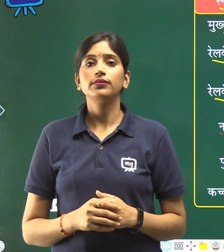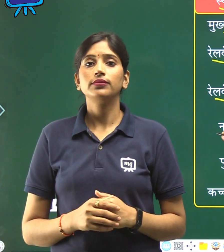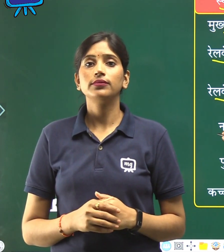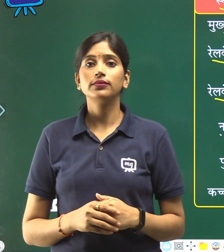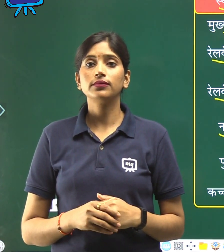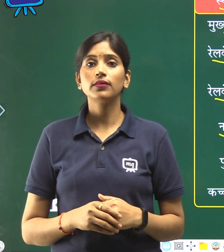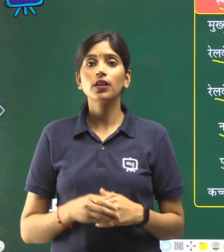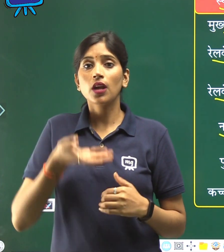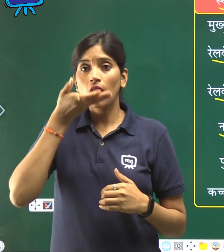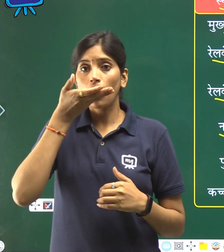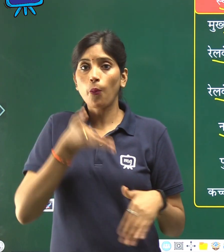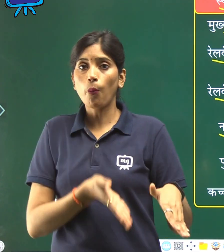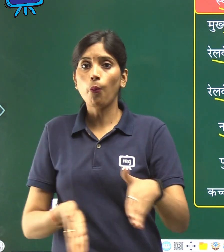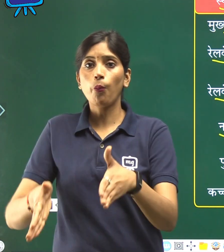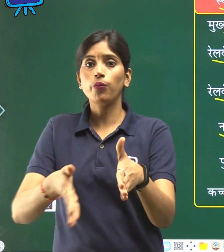नदी के लिए